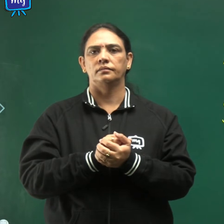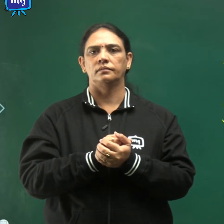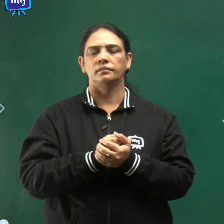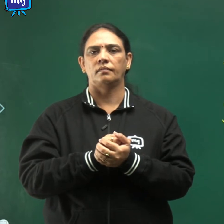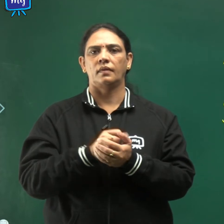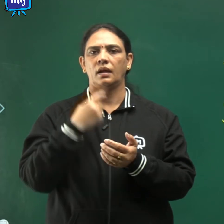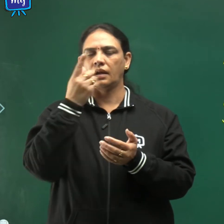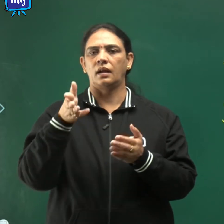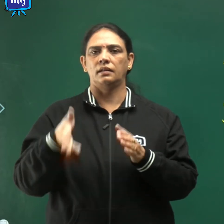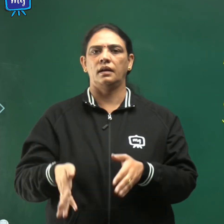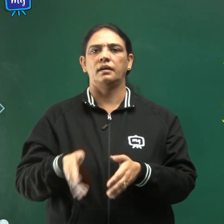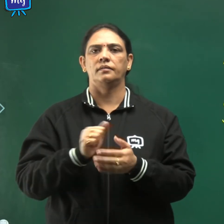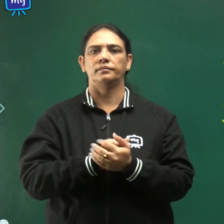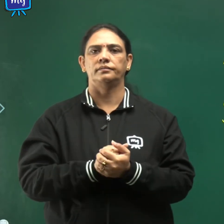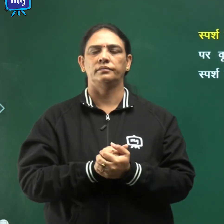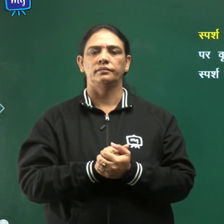कहलाती है।